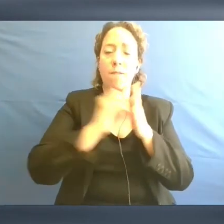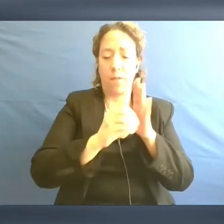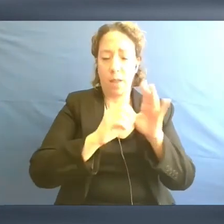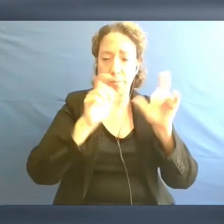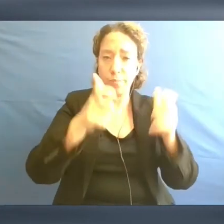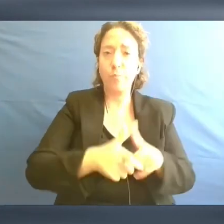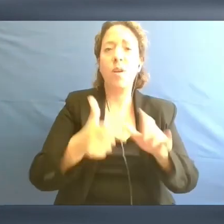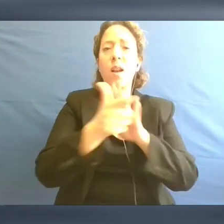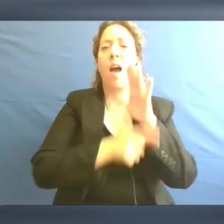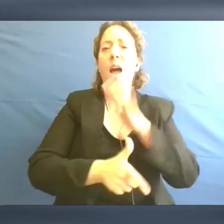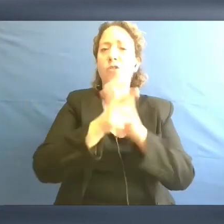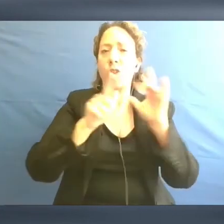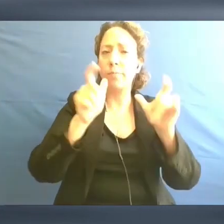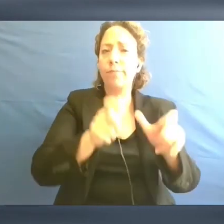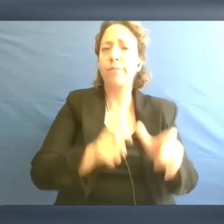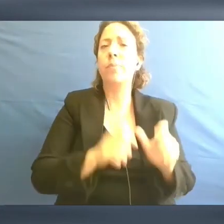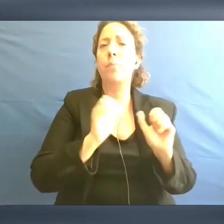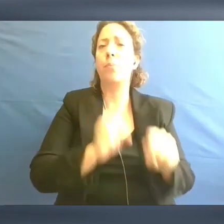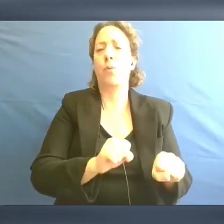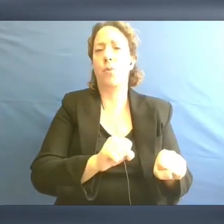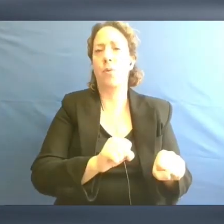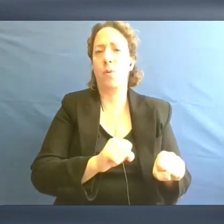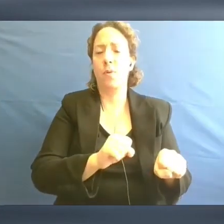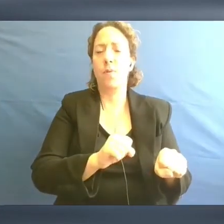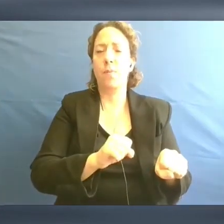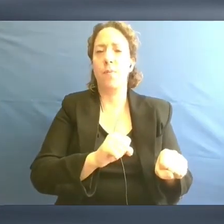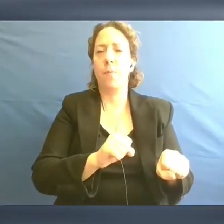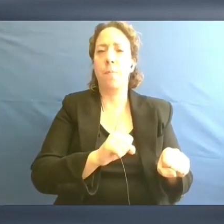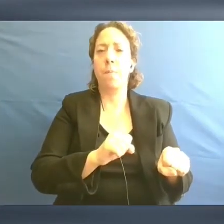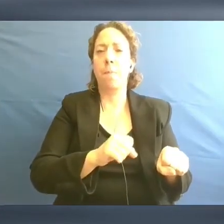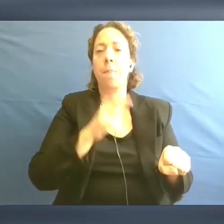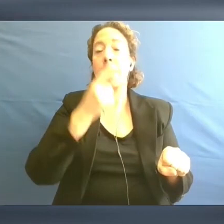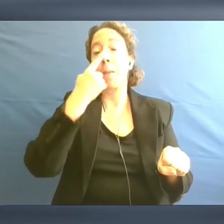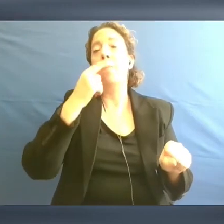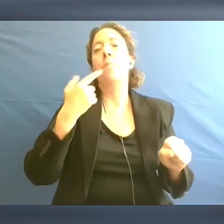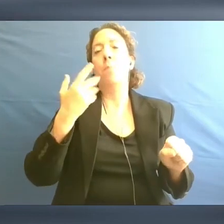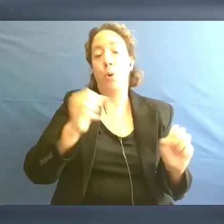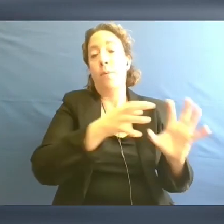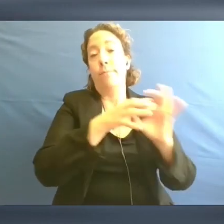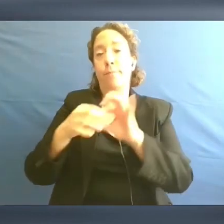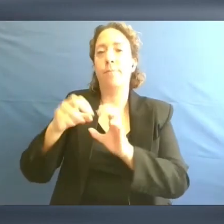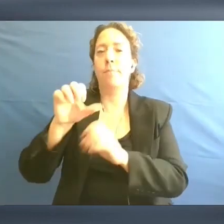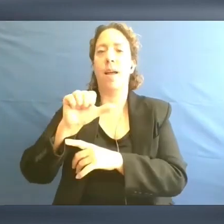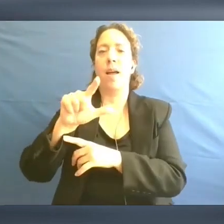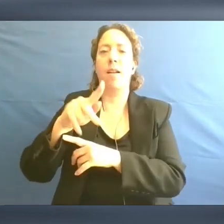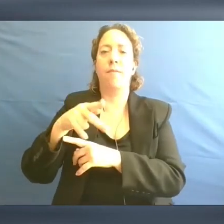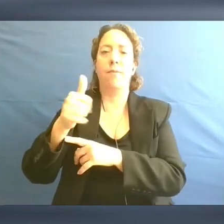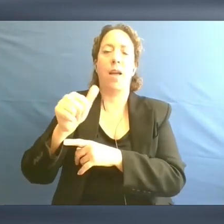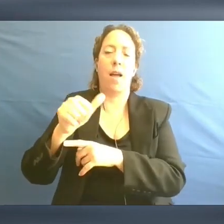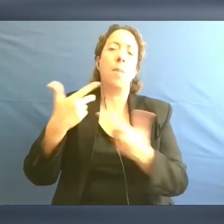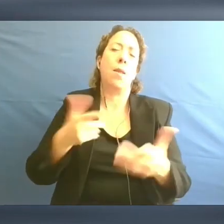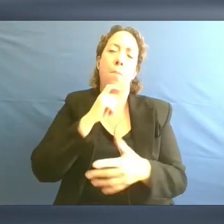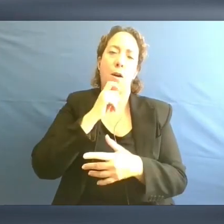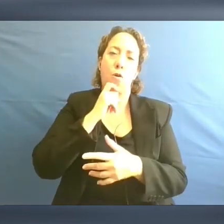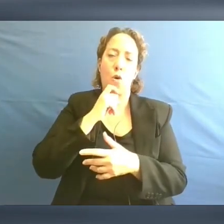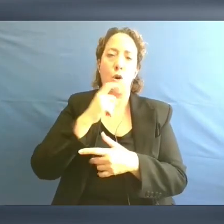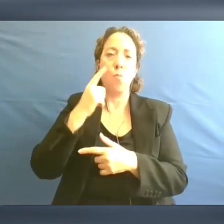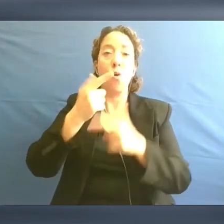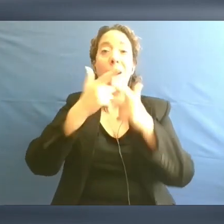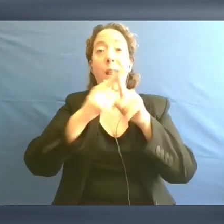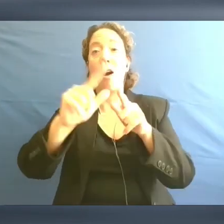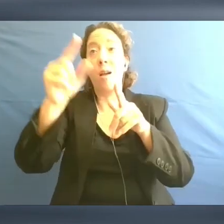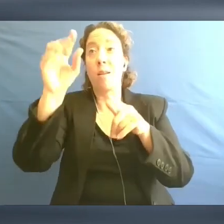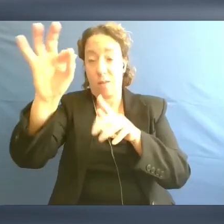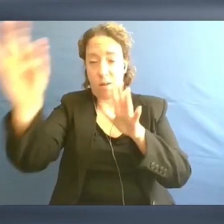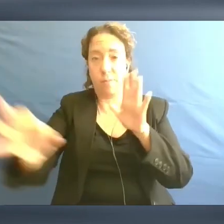langage. C'est quelque chose qu'on pourrait, malheureusement on ne le fait pas encore, mais c'est quelque chose qu'on pourrait connecter avec Alpha pour vérifier automatiquement la validité de l'attribut langue. Alors